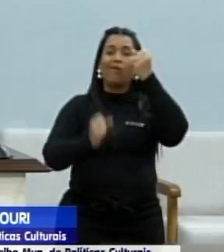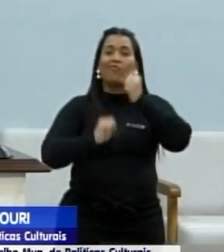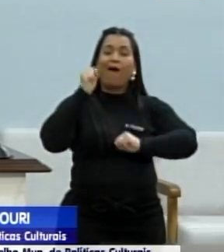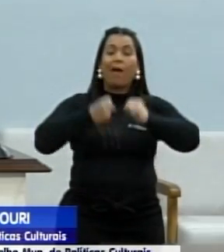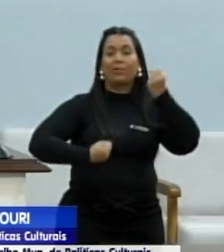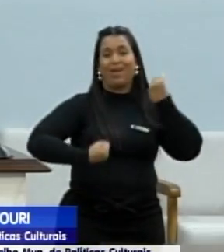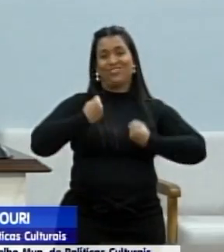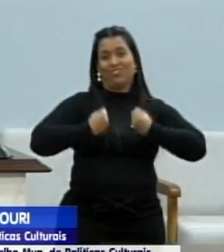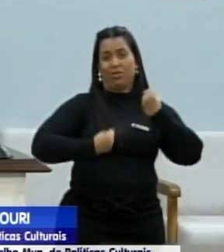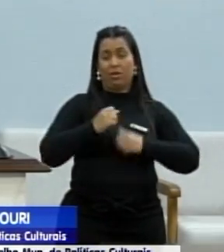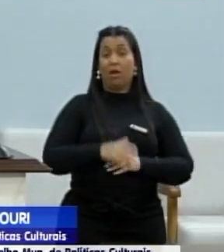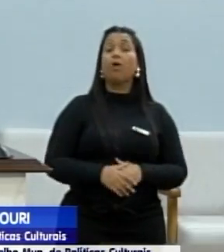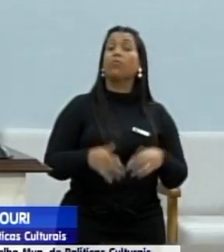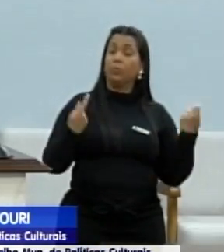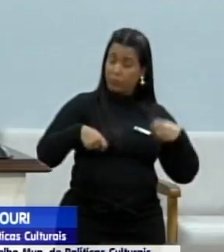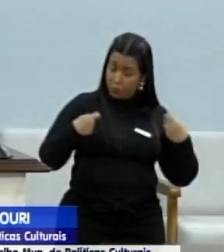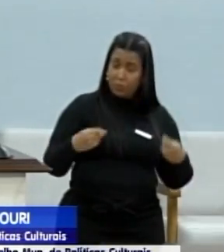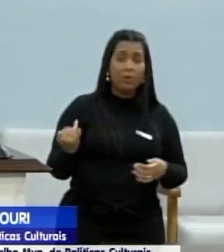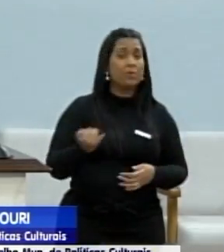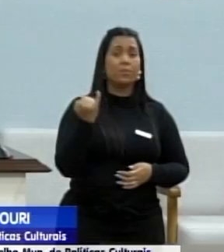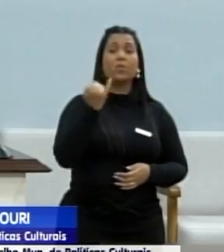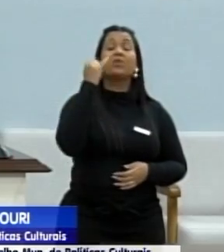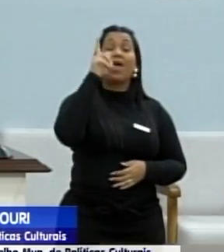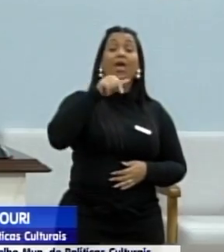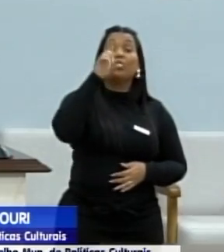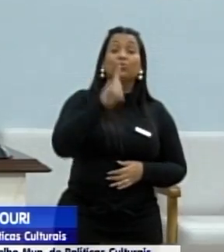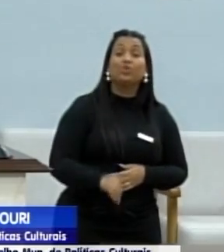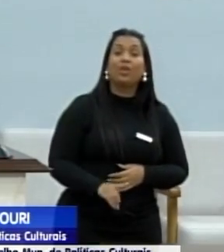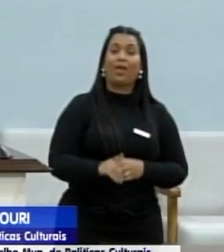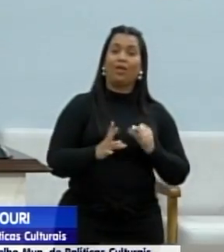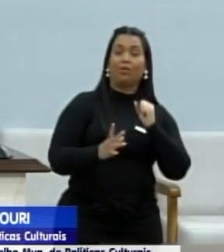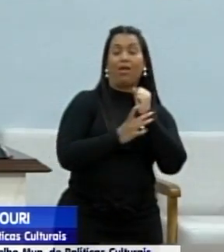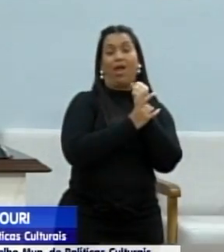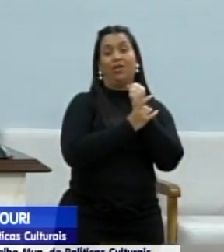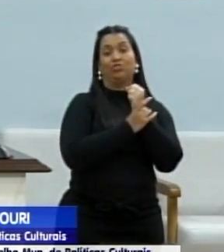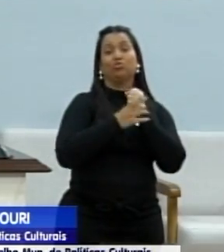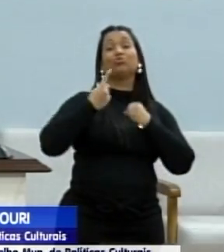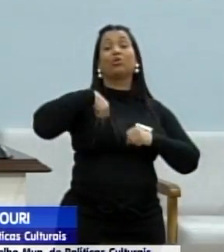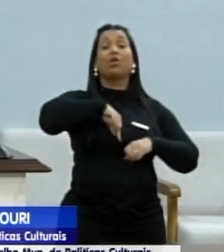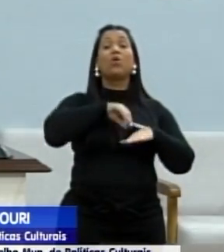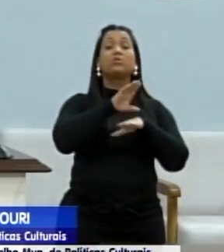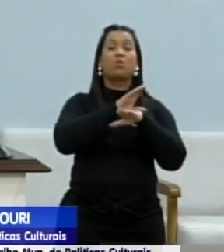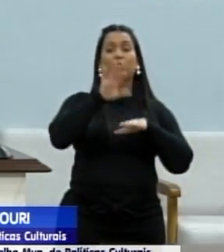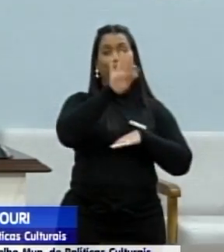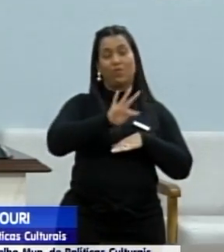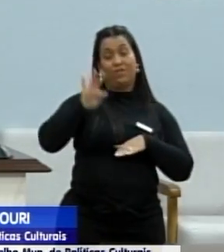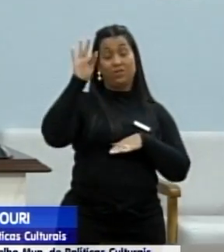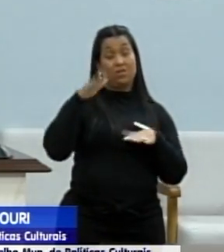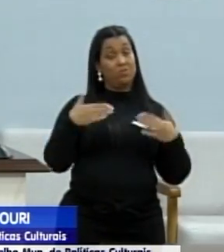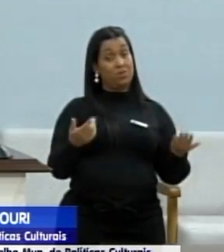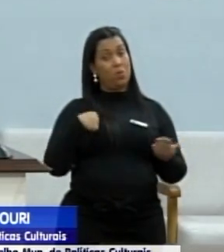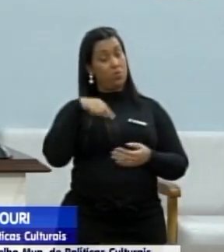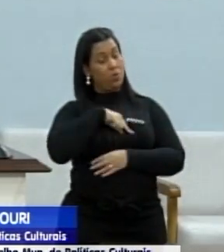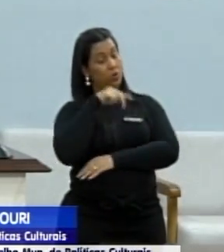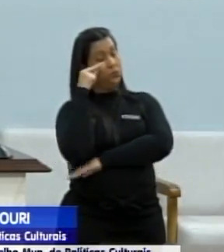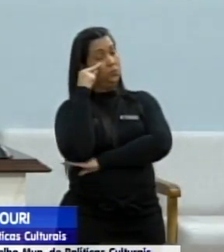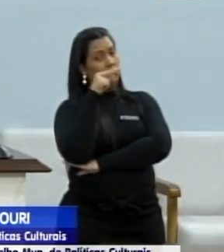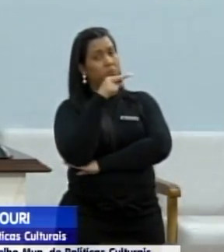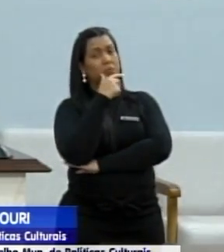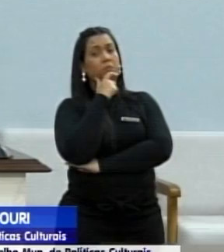é necessária, ela é fundamental, ela é um direito garantido em nossa Constituição. E quando a gente olha